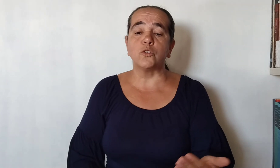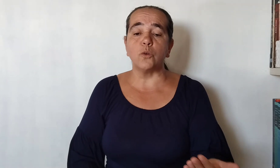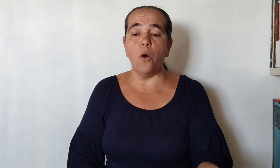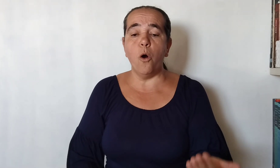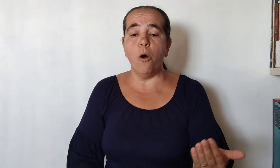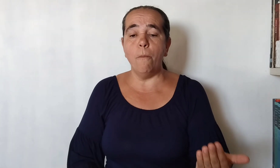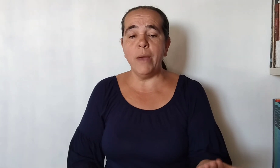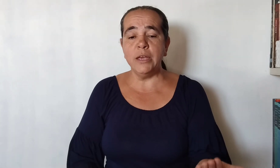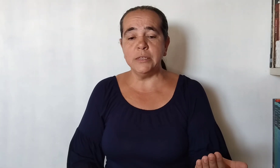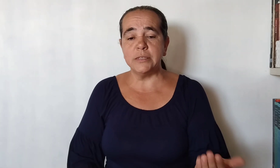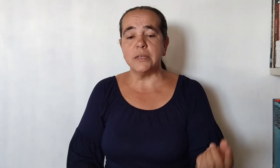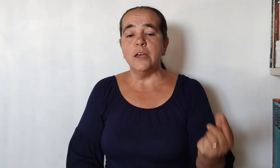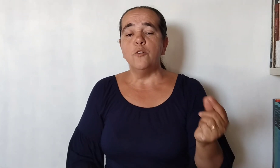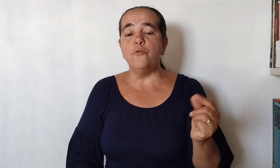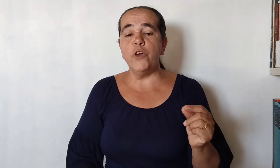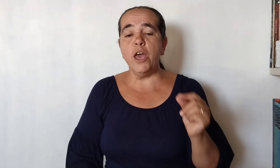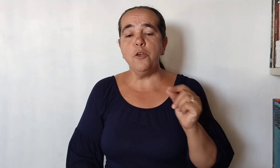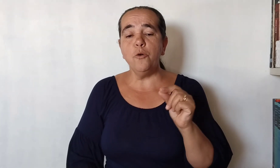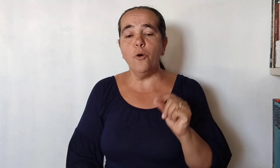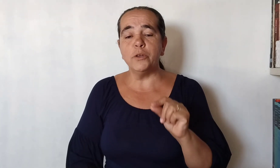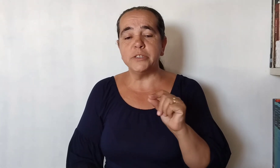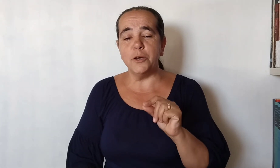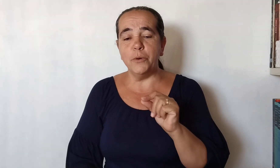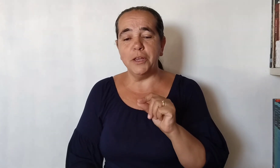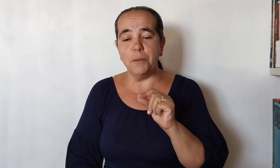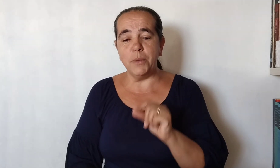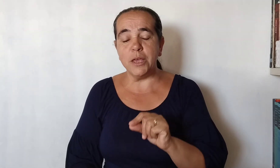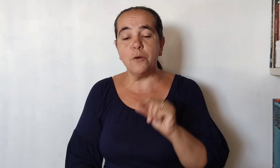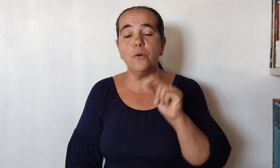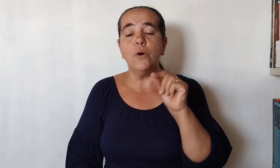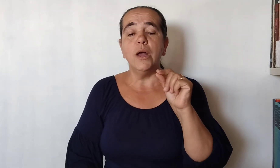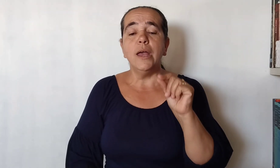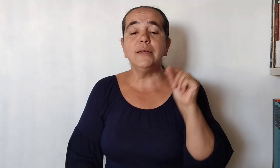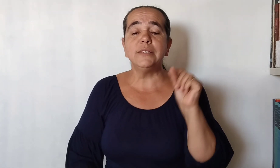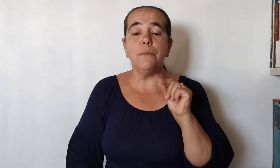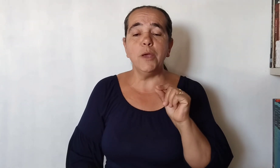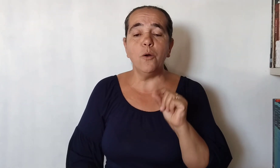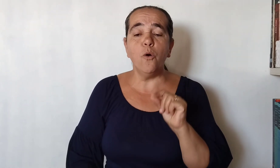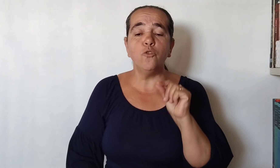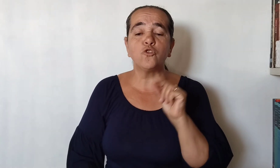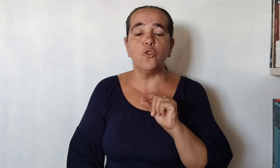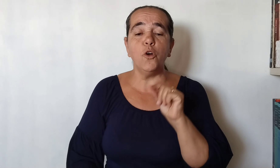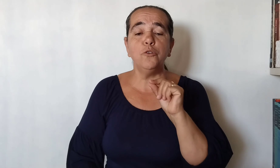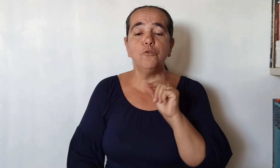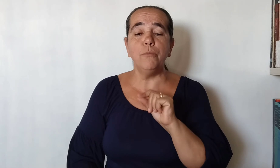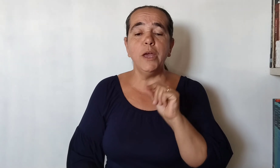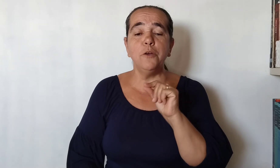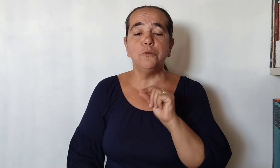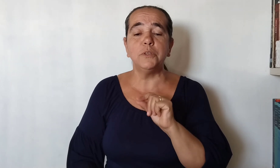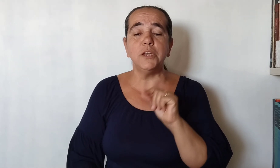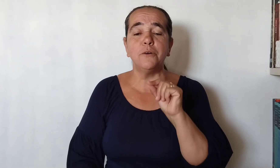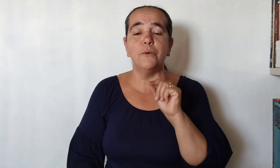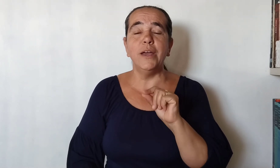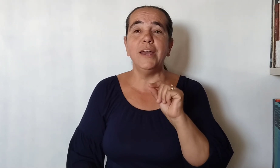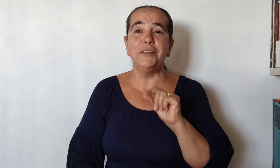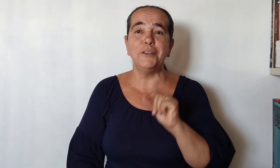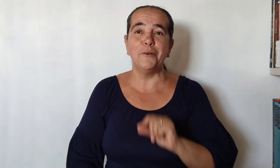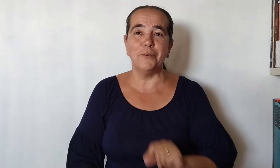os homens, veio o seu inimigo e semeou o joio no meio do trigo e